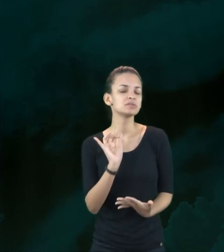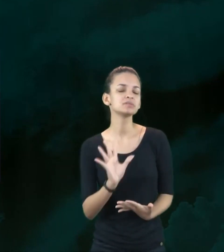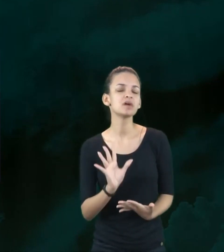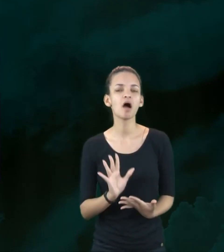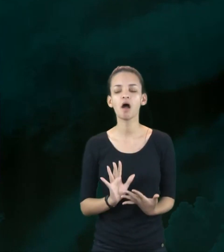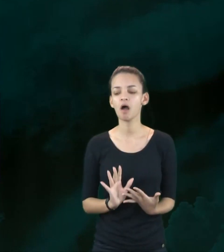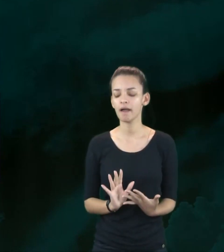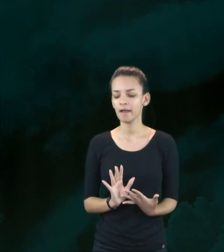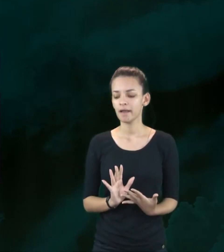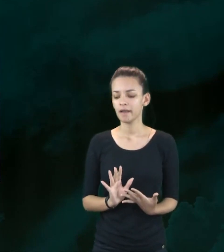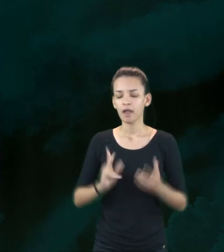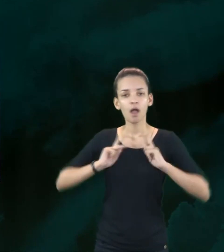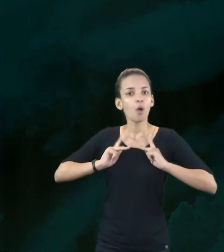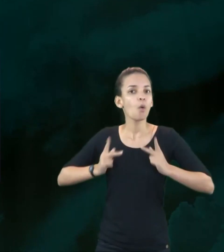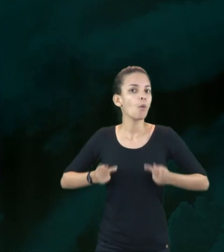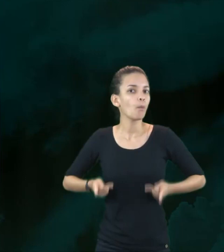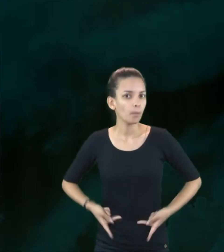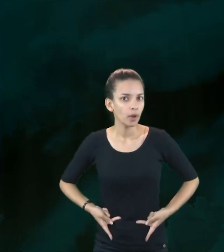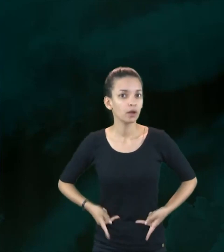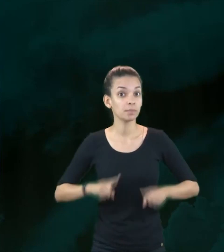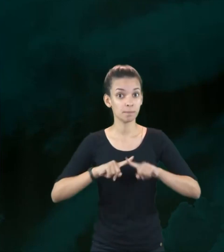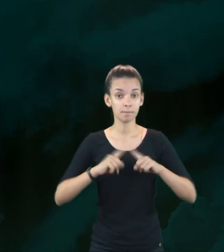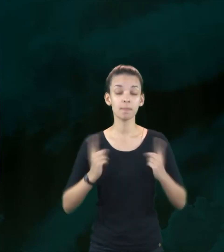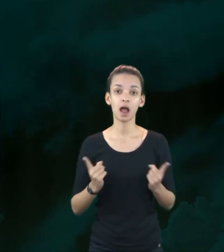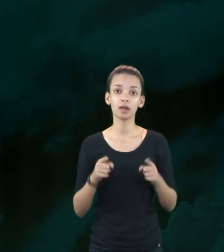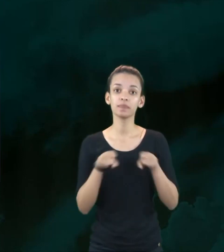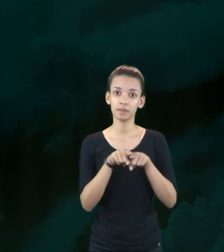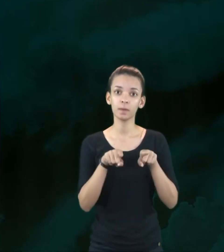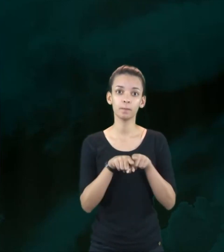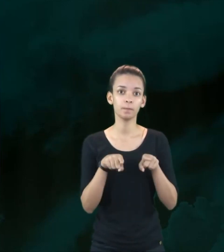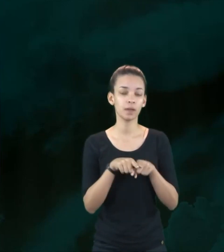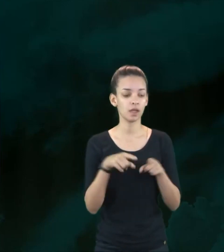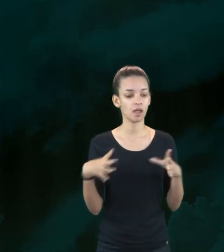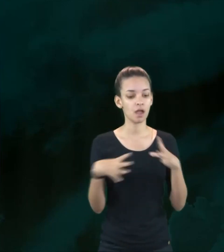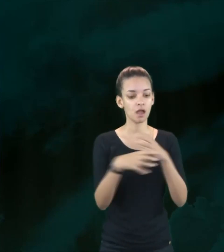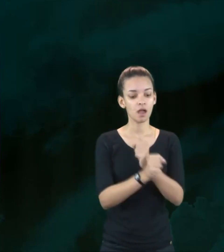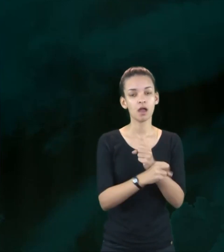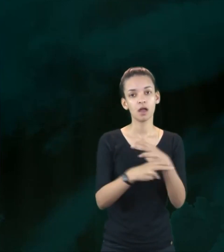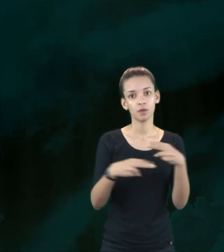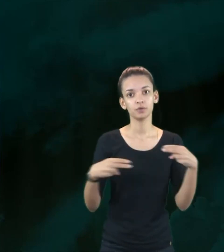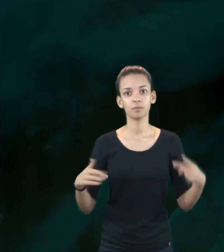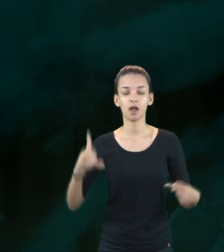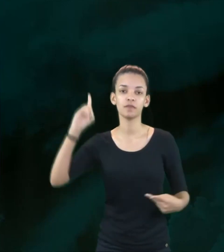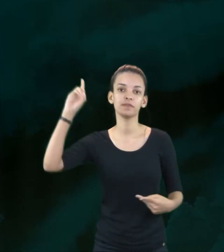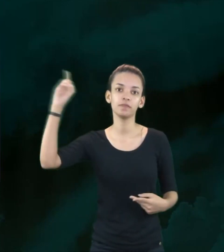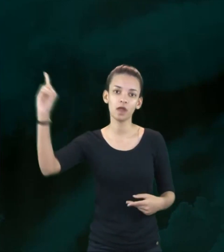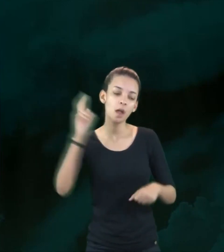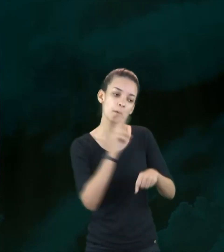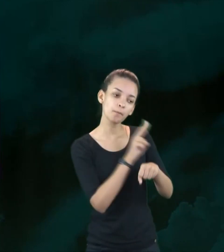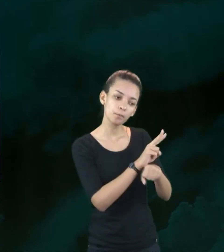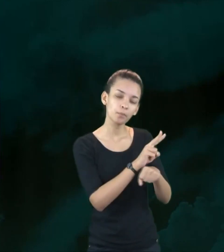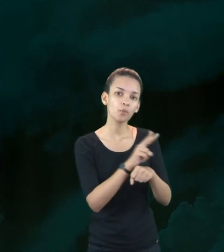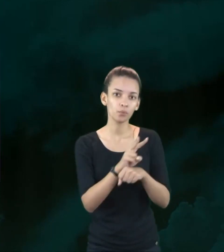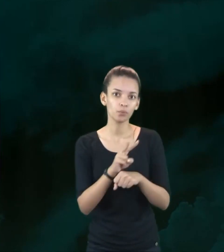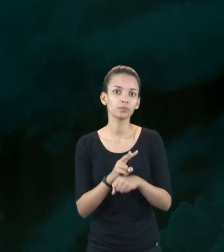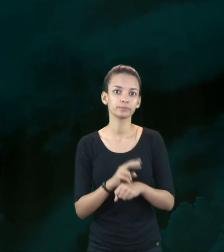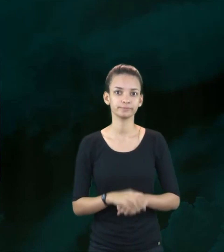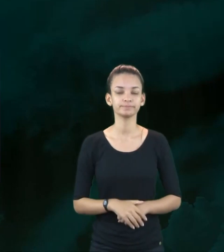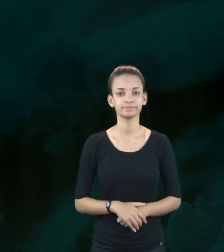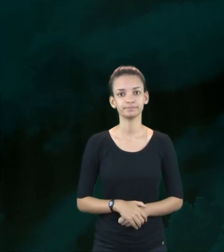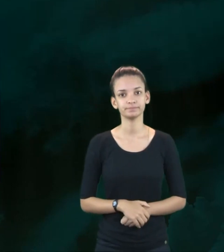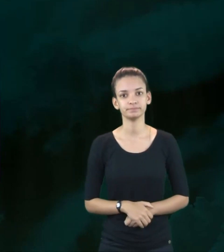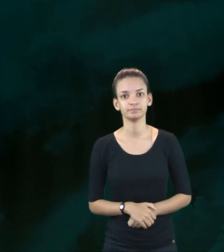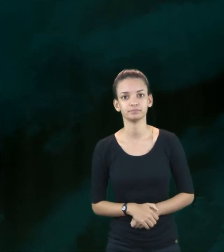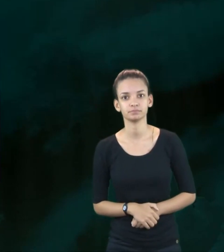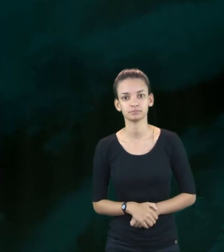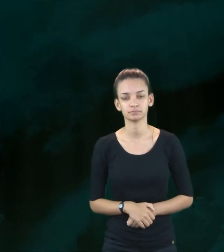homem, também todo o resto da criação aqui na terra, Deus então guardou. Tá? Então,